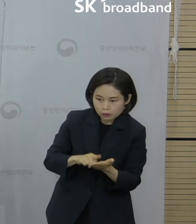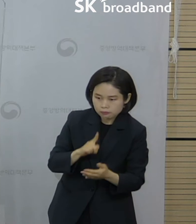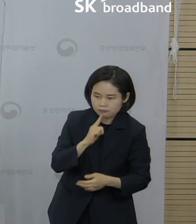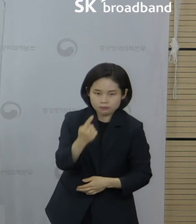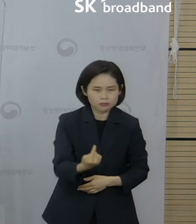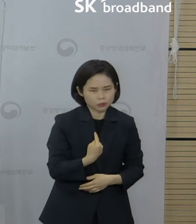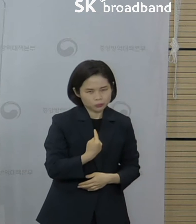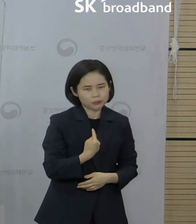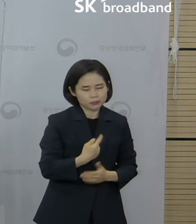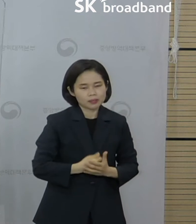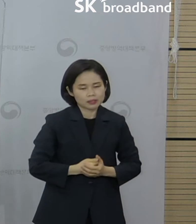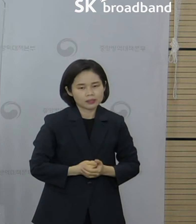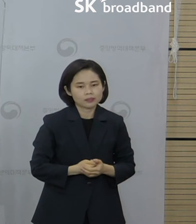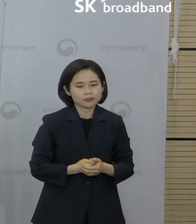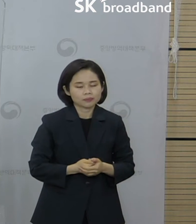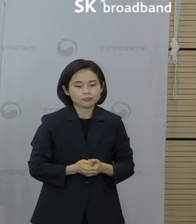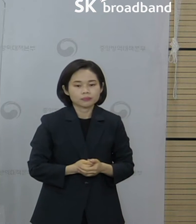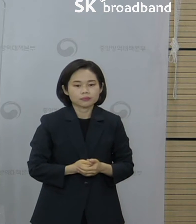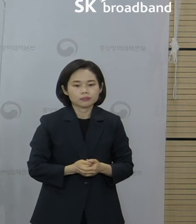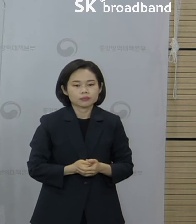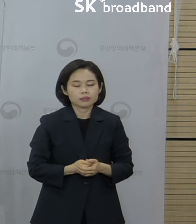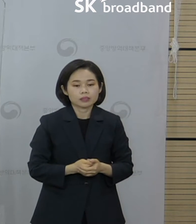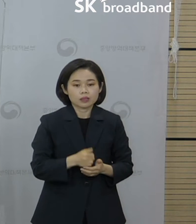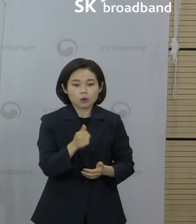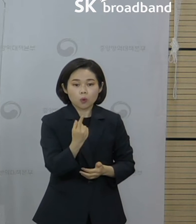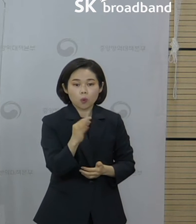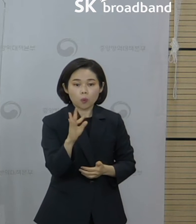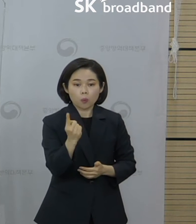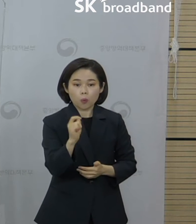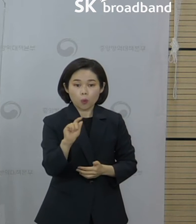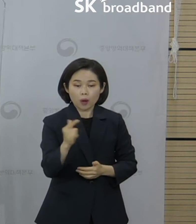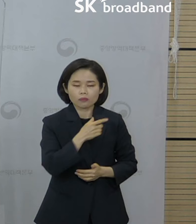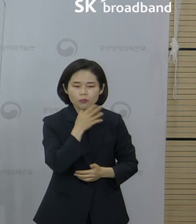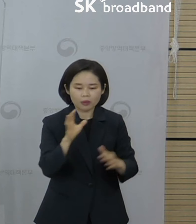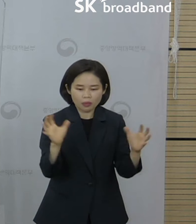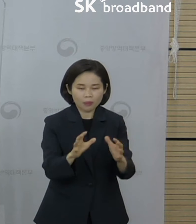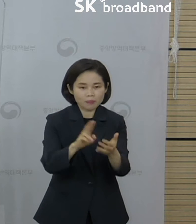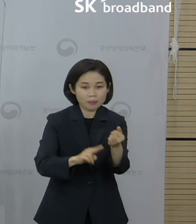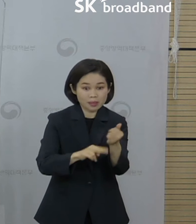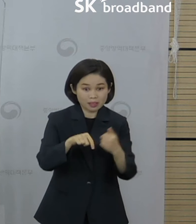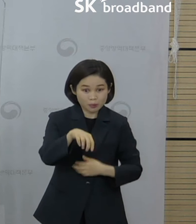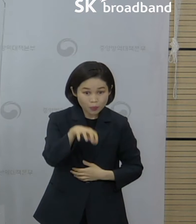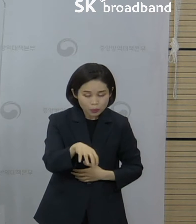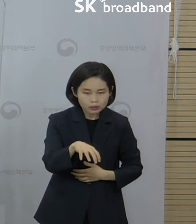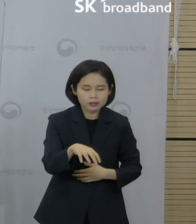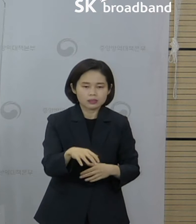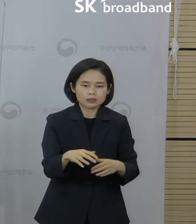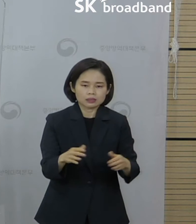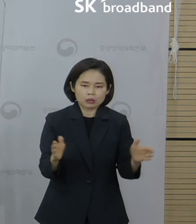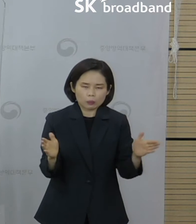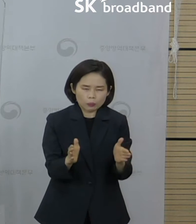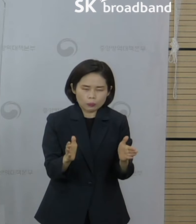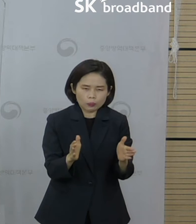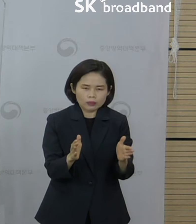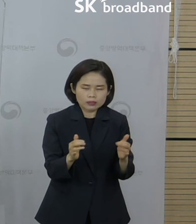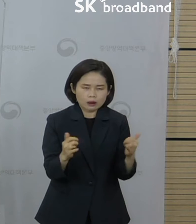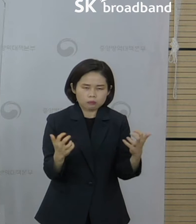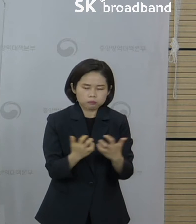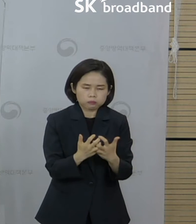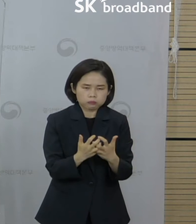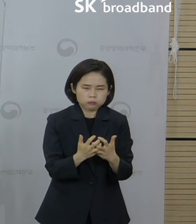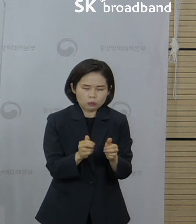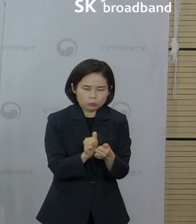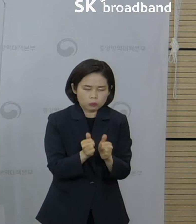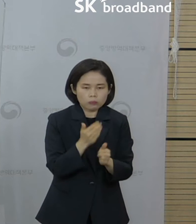신고되었습니다. 직접 판매 홍보관의 경우 산밀 환경이 조성되기 쉽고 노래나 음식